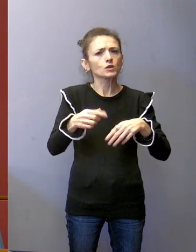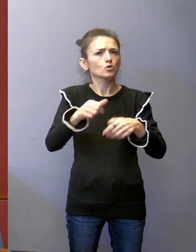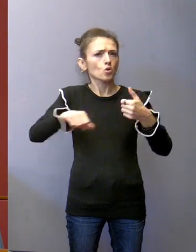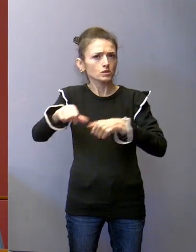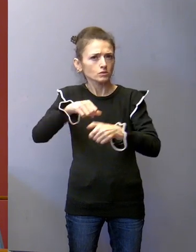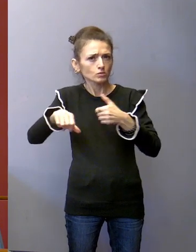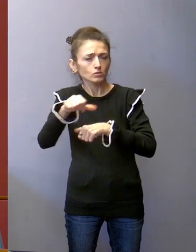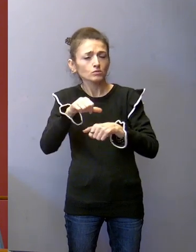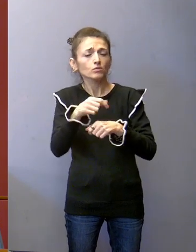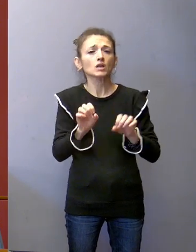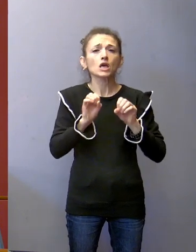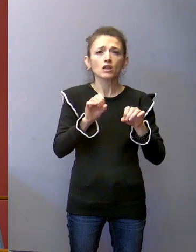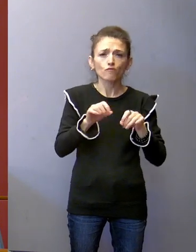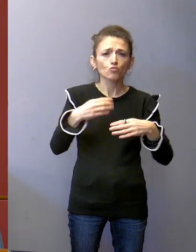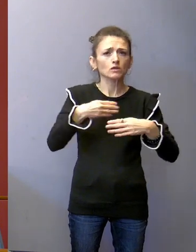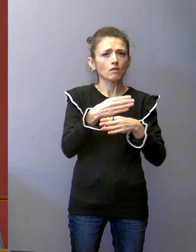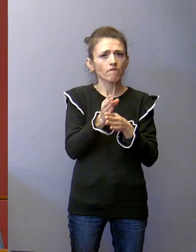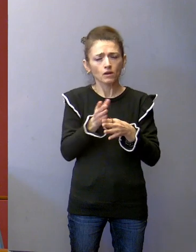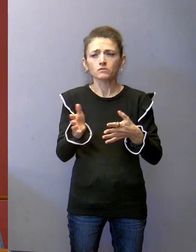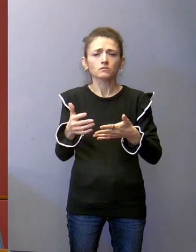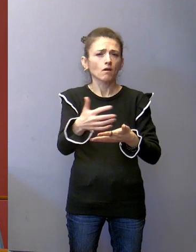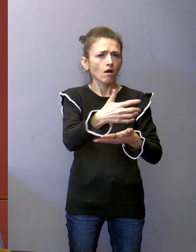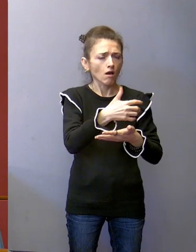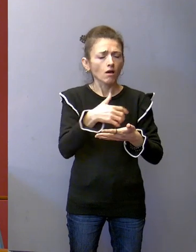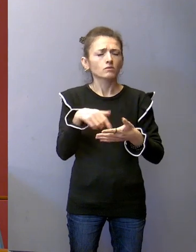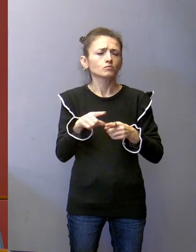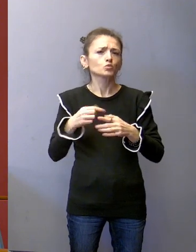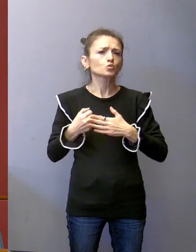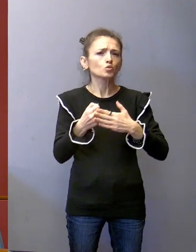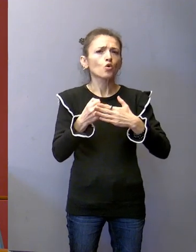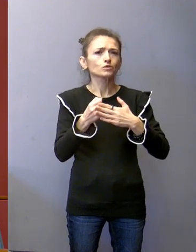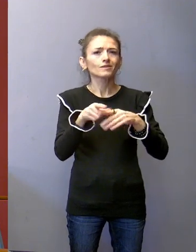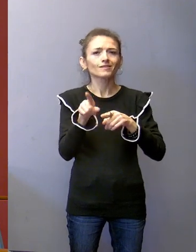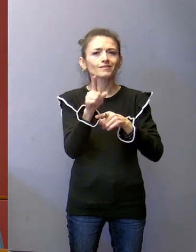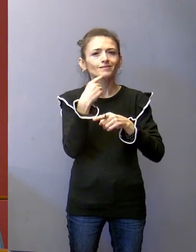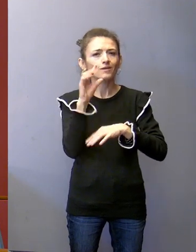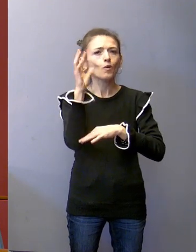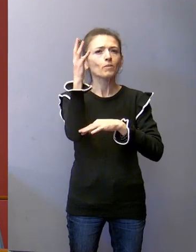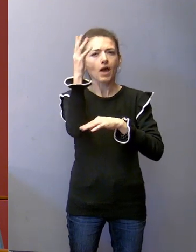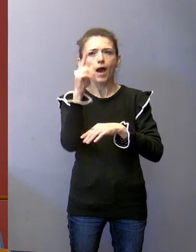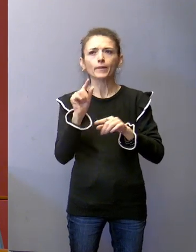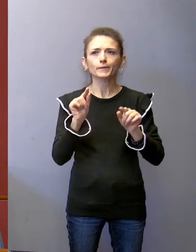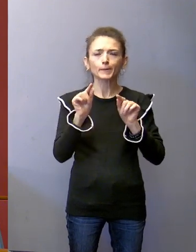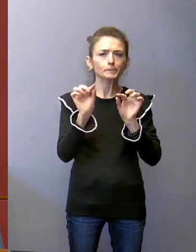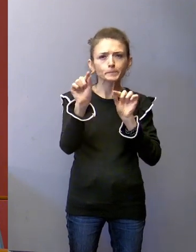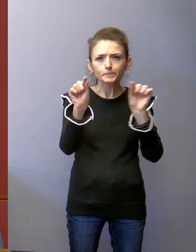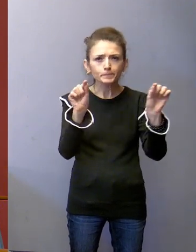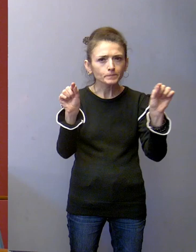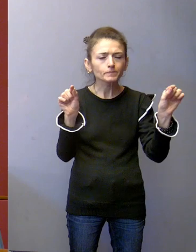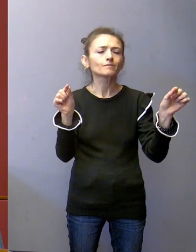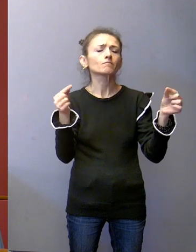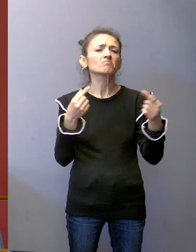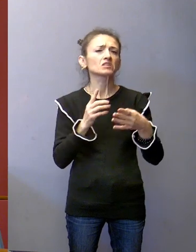di riqualificazione della raccolta dei rifiuti e anche di tutti i sostegni delle delle piante informative Quindi tutti interventi